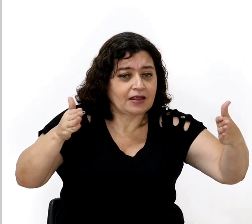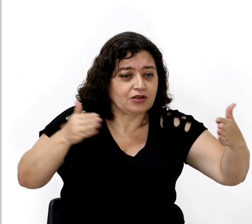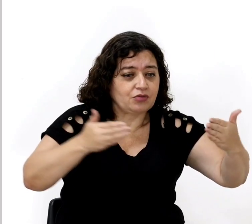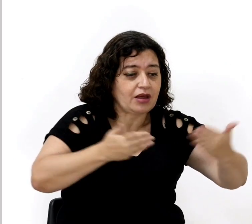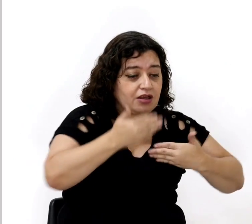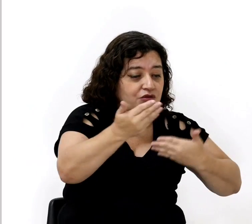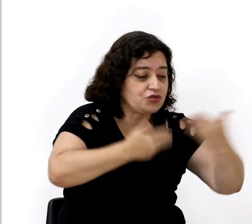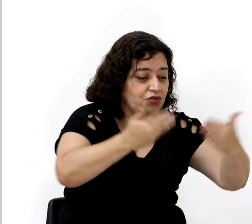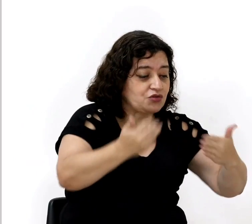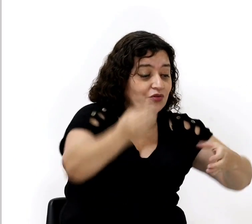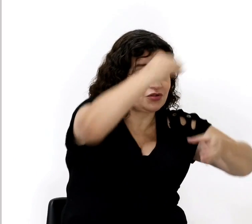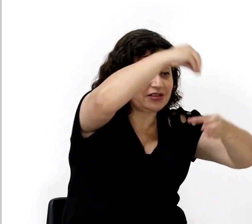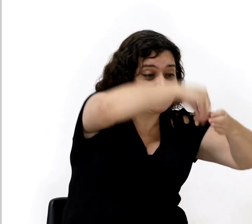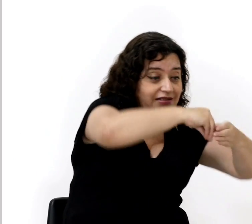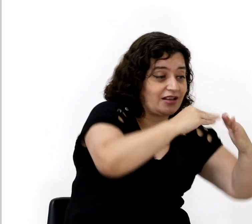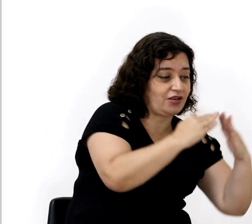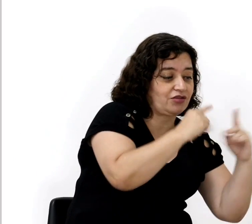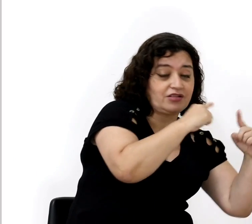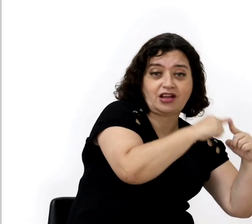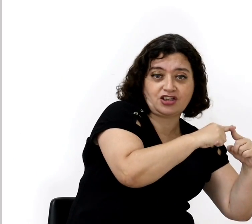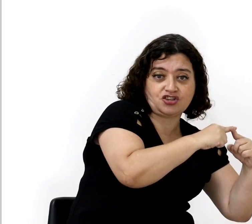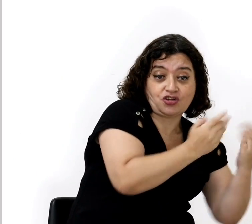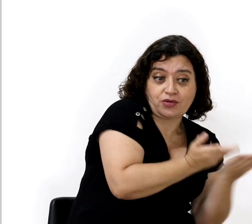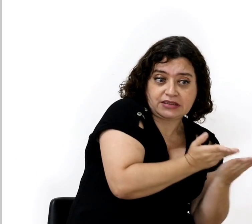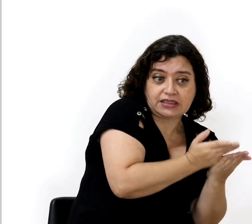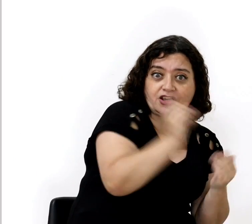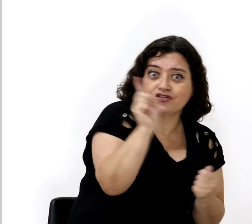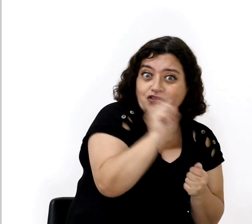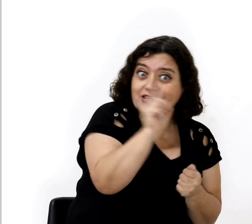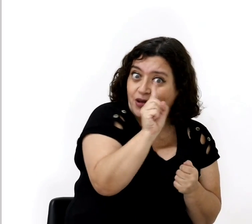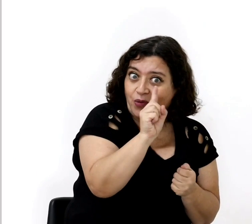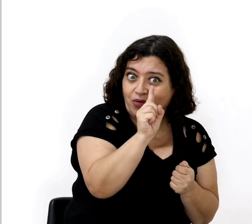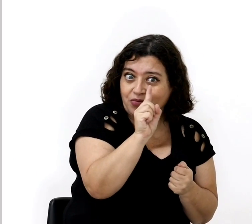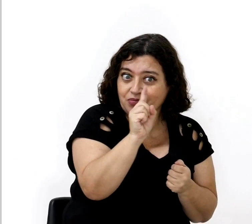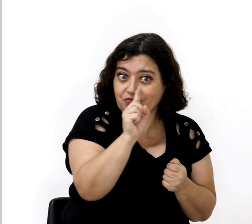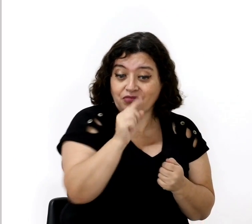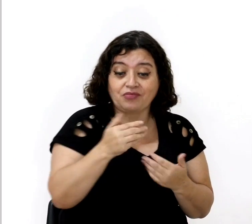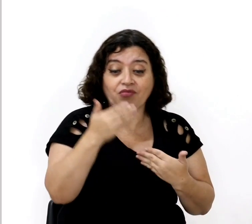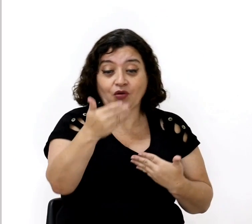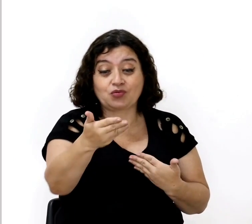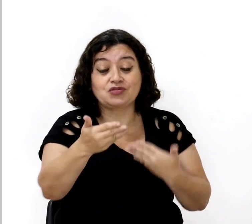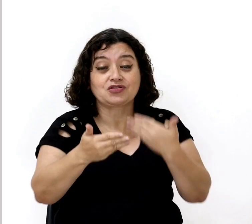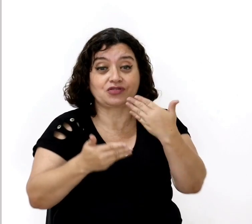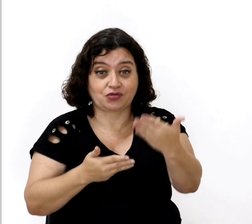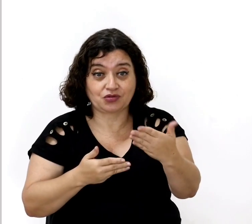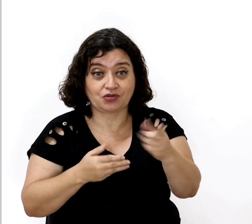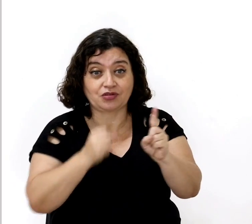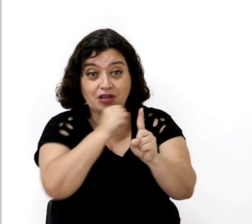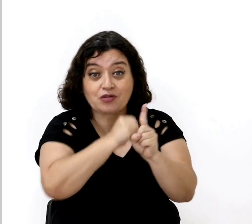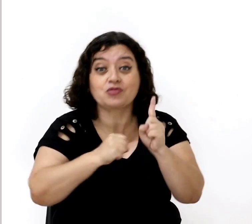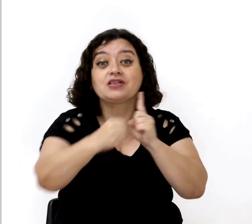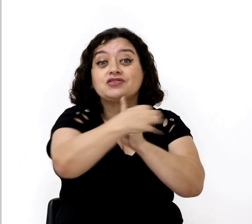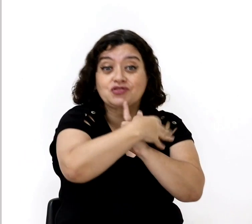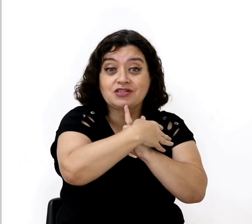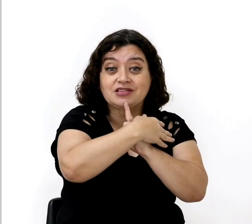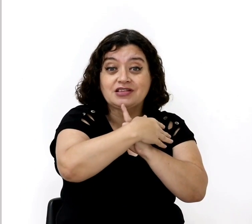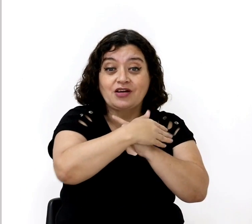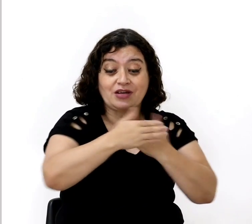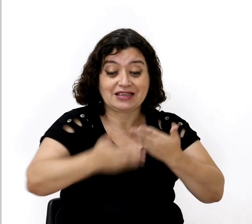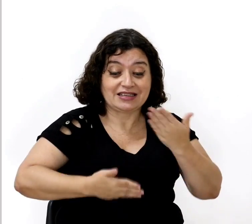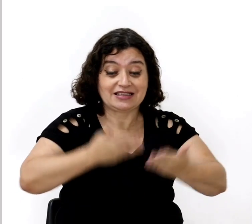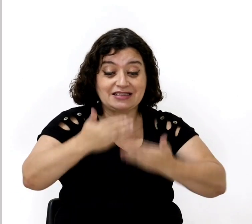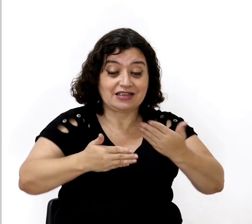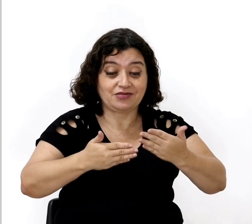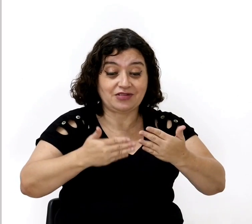aos outros membros da igreja. Só os crentes. Só os crentes. Uns aos outros ali, porque tem um contexto social também.